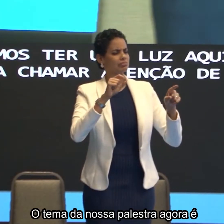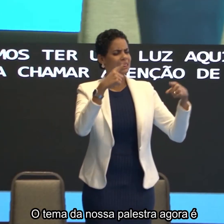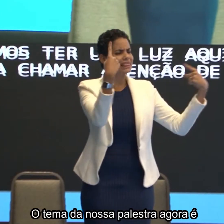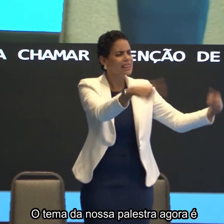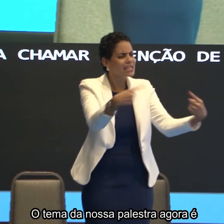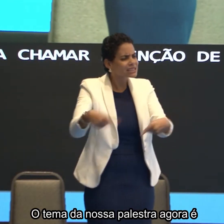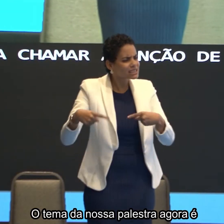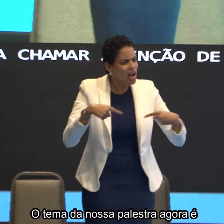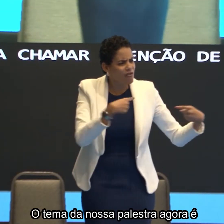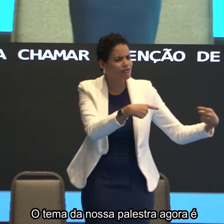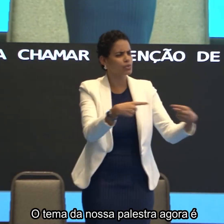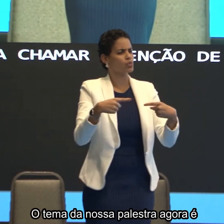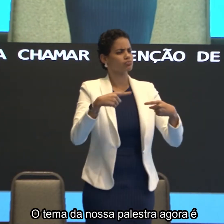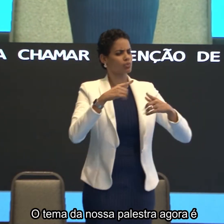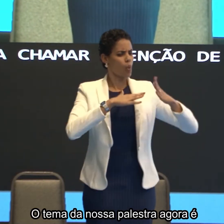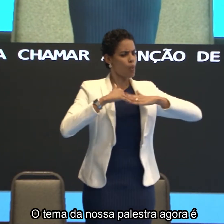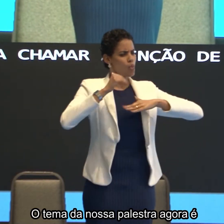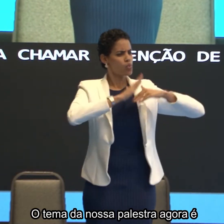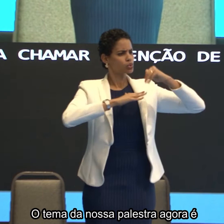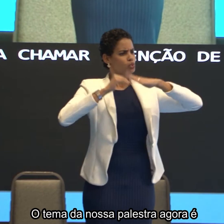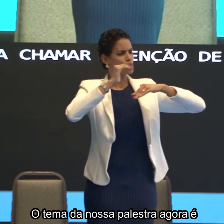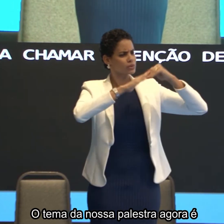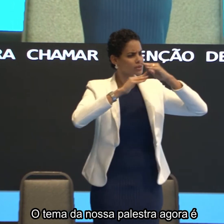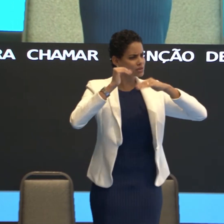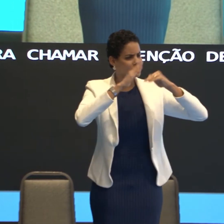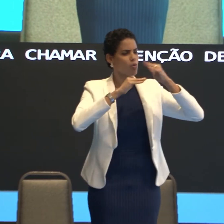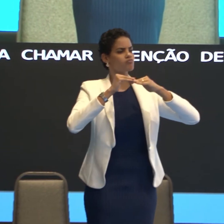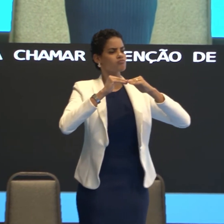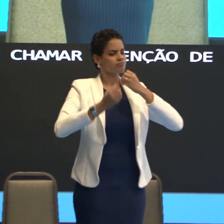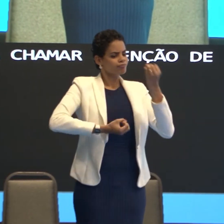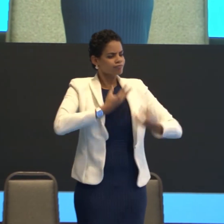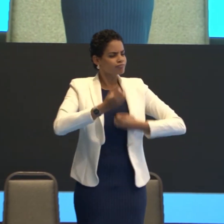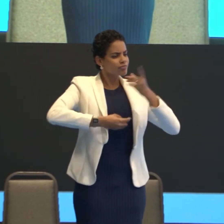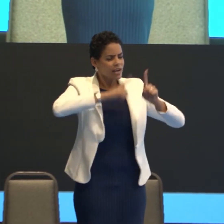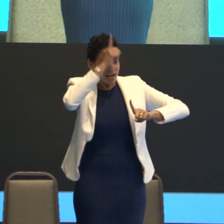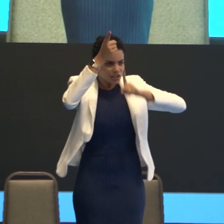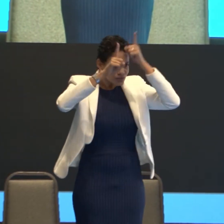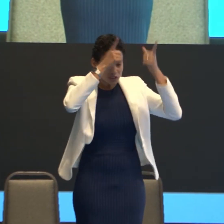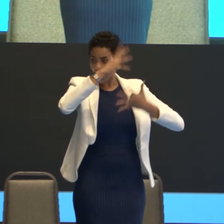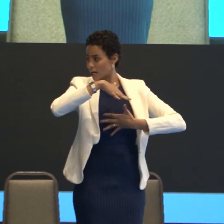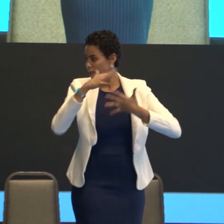Qual é o tema da nossa palestra agora? Construção